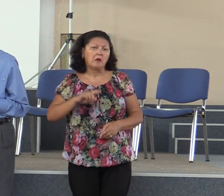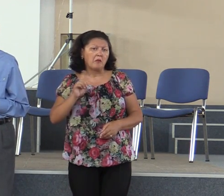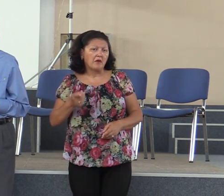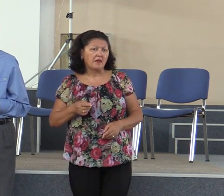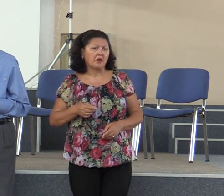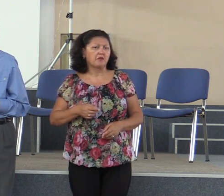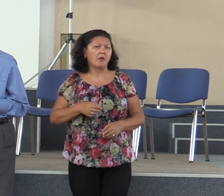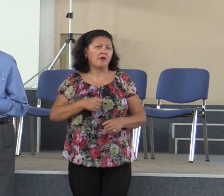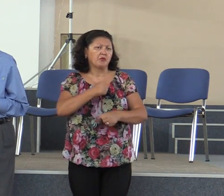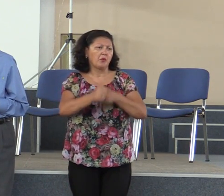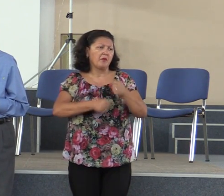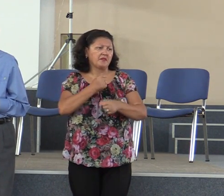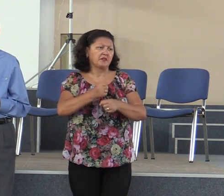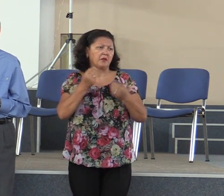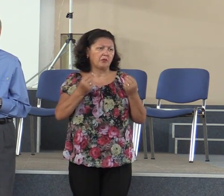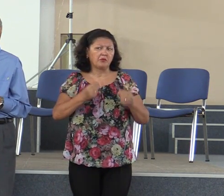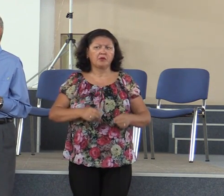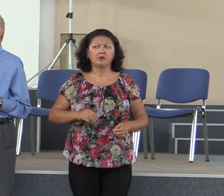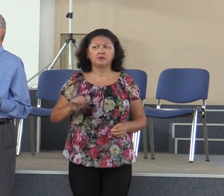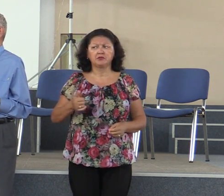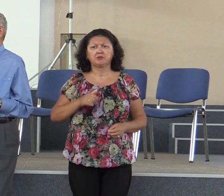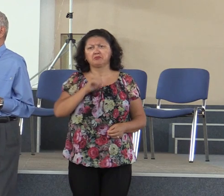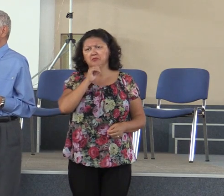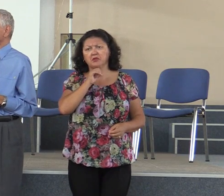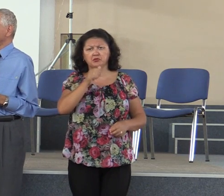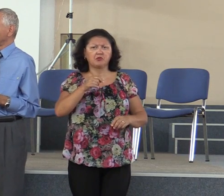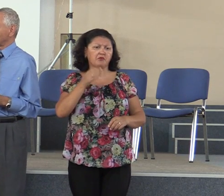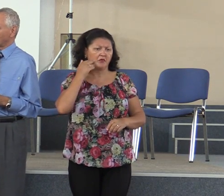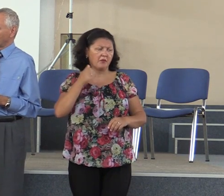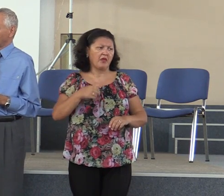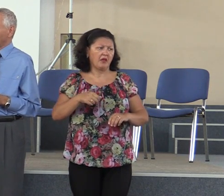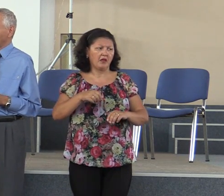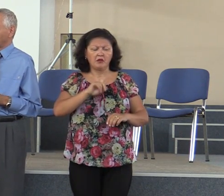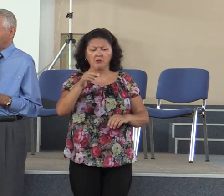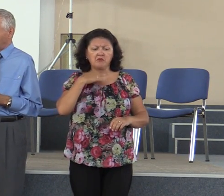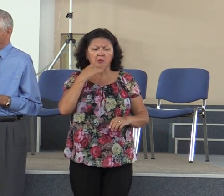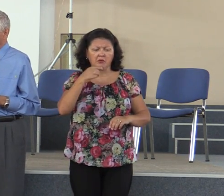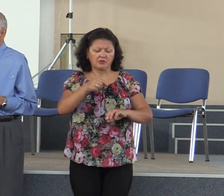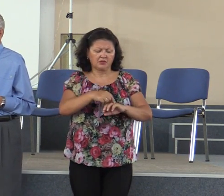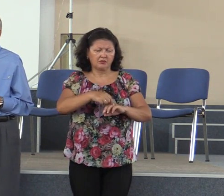no woman wanted me. Și nicio femeie n-a dorit să se căsătorească cu mine. Sir.